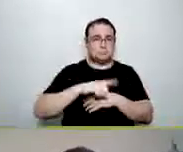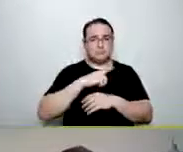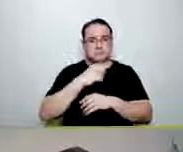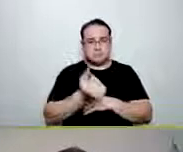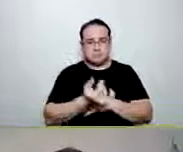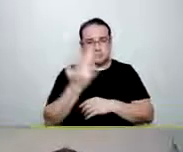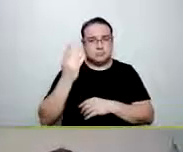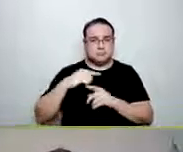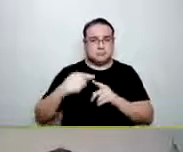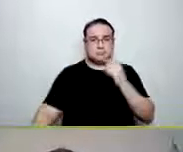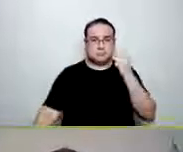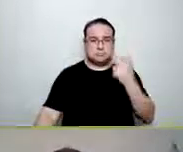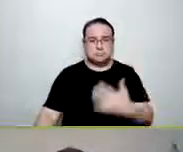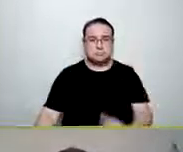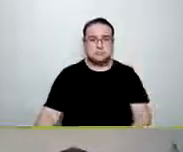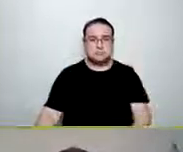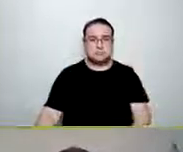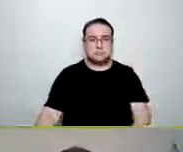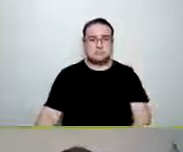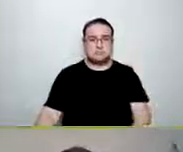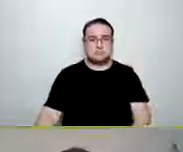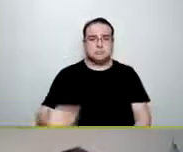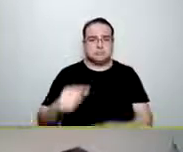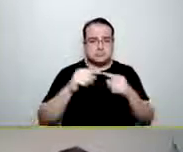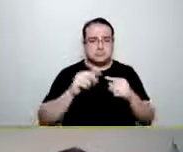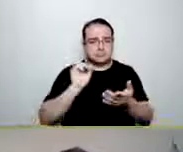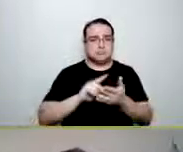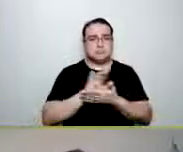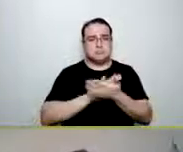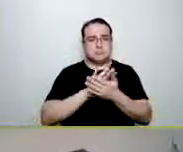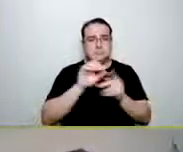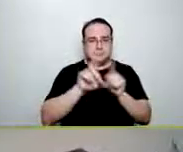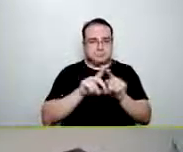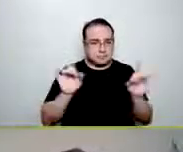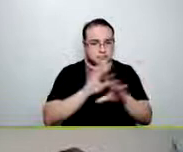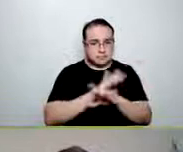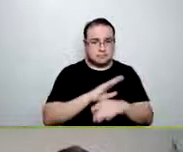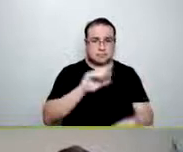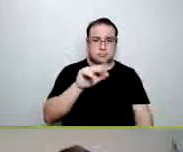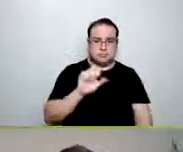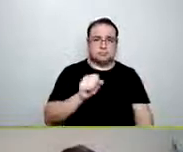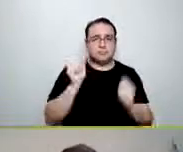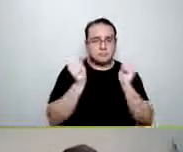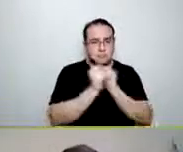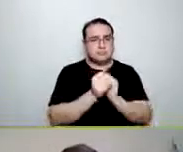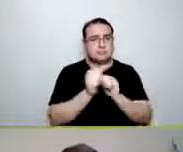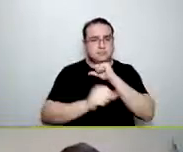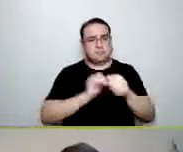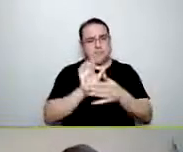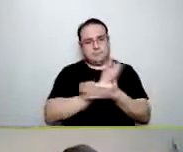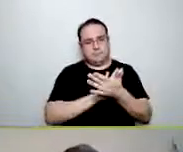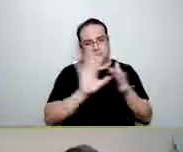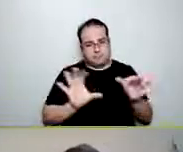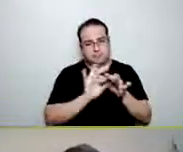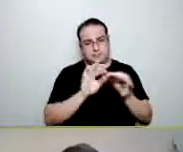o Museu do Índio, no Rio, de fato não se concretizou. Também os acervos entre si ainda não estão conectados. A